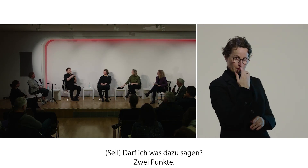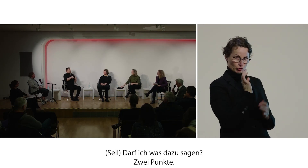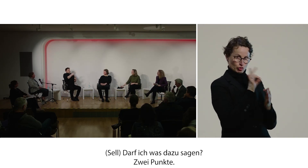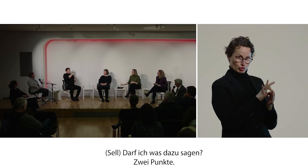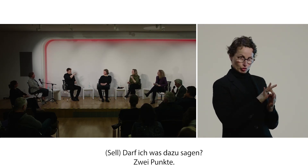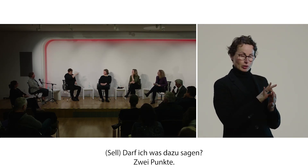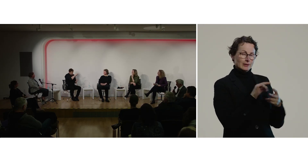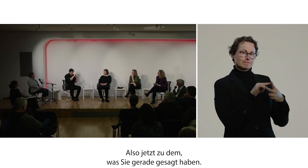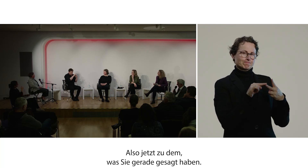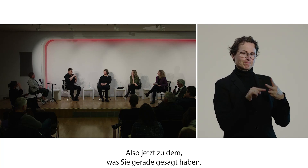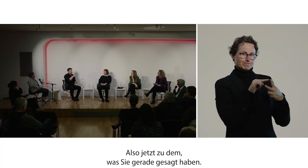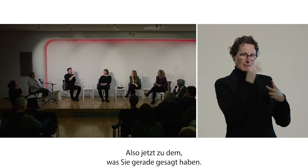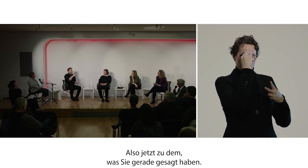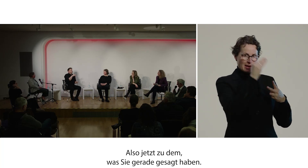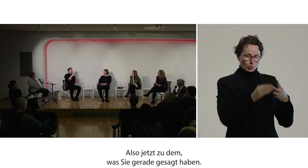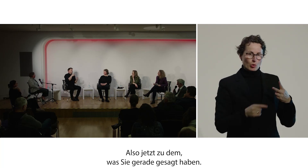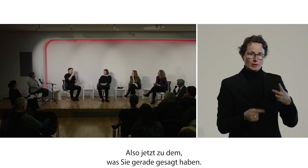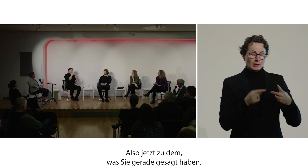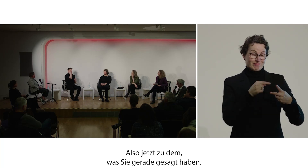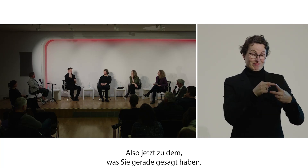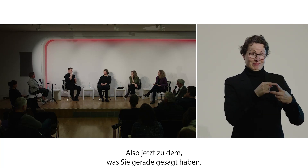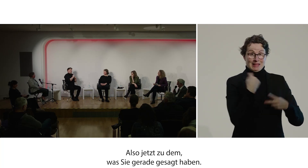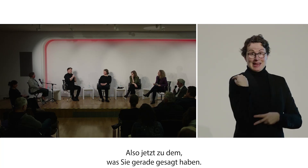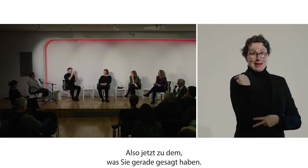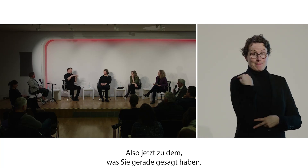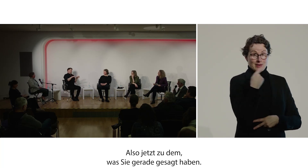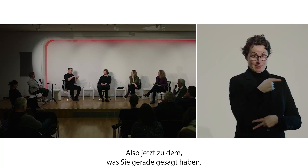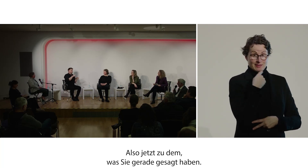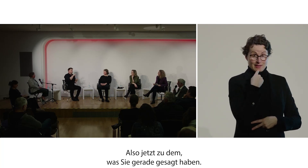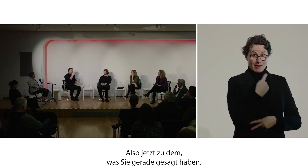Zwei Punkte. Also jetzt zu dem, was Sie gerade gesagt haben.